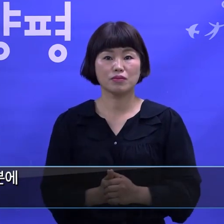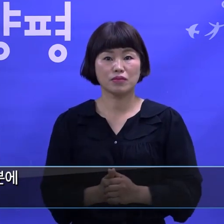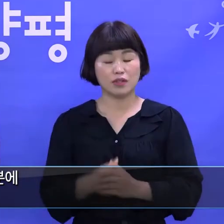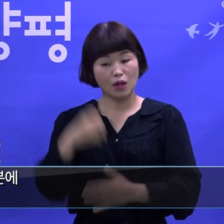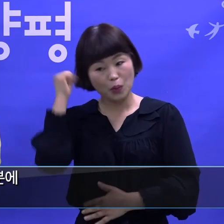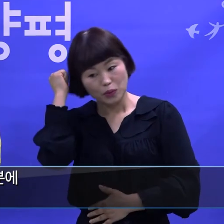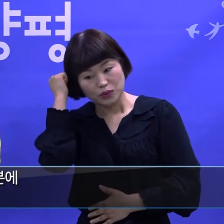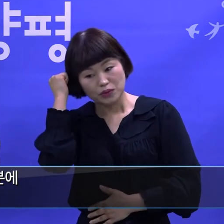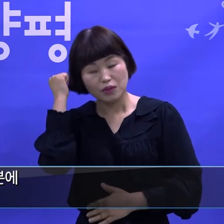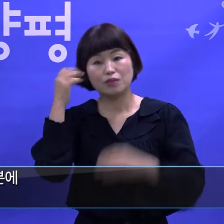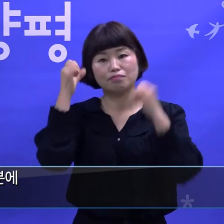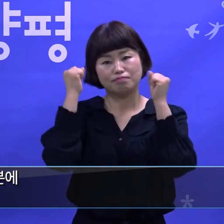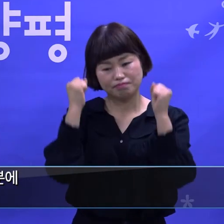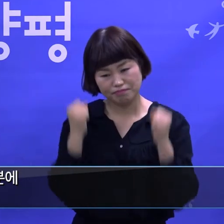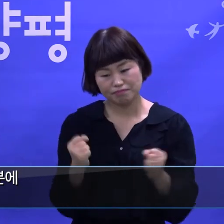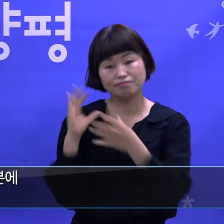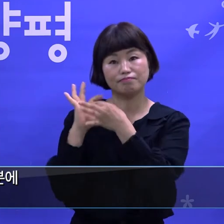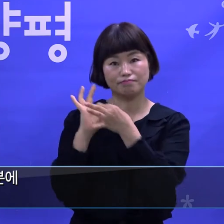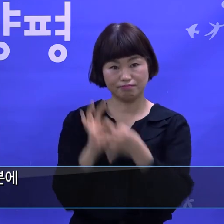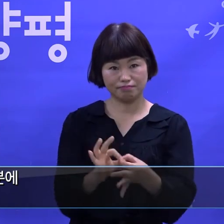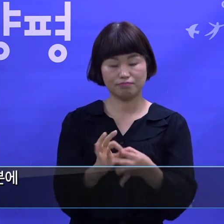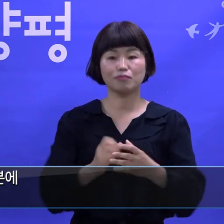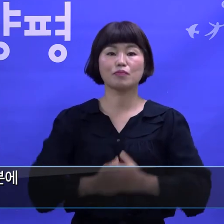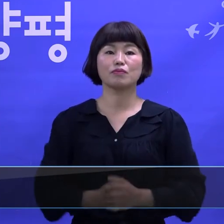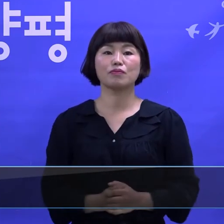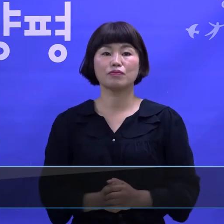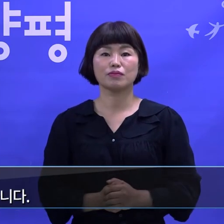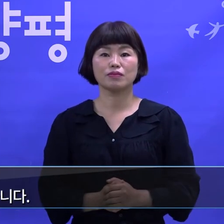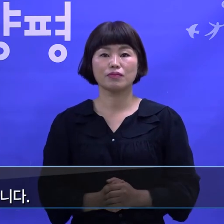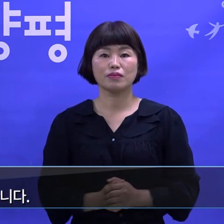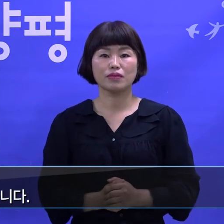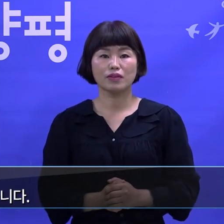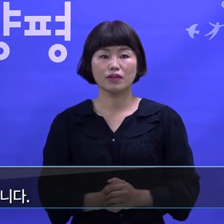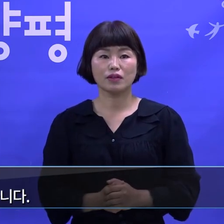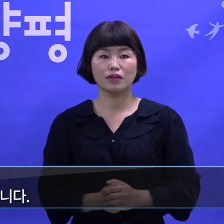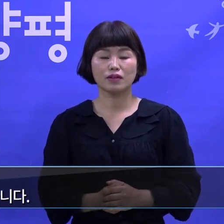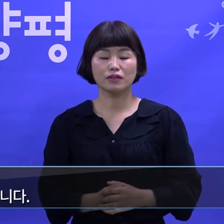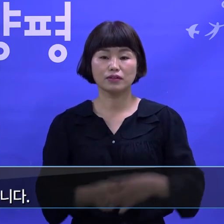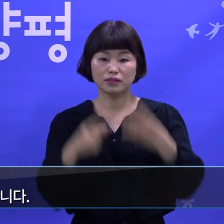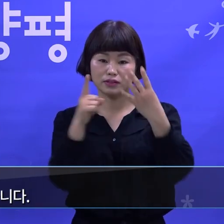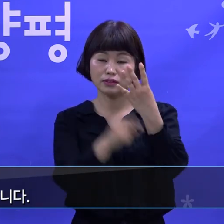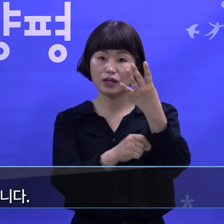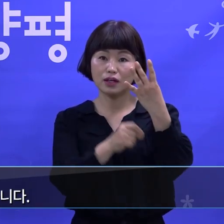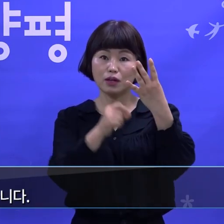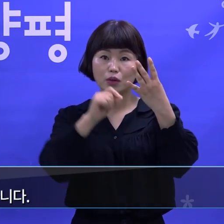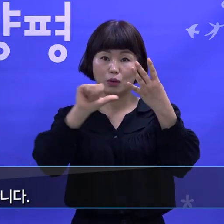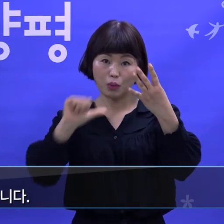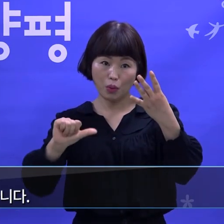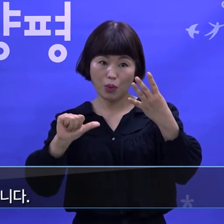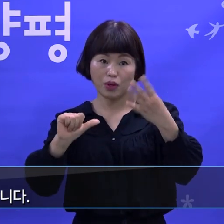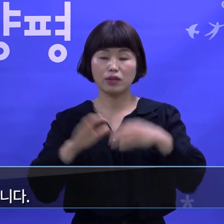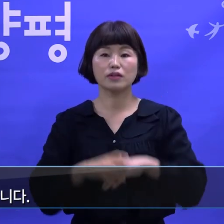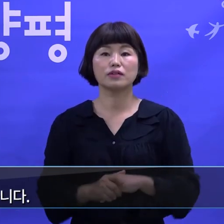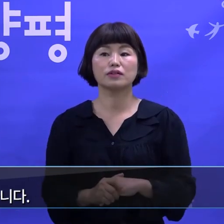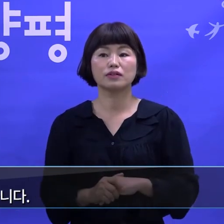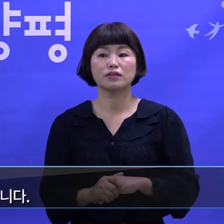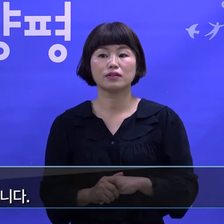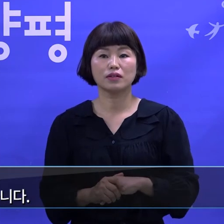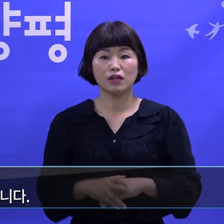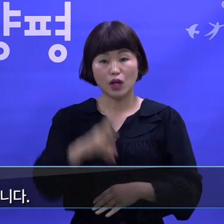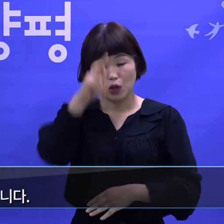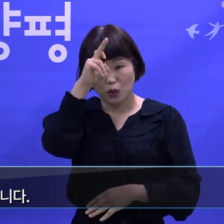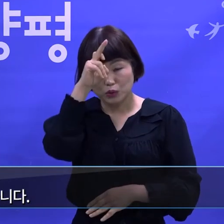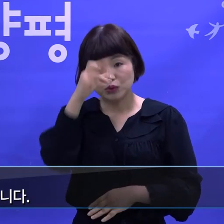복귀해 숙소에만 머물렀습니다. 그리고 4월 5일 12시 9분